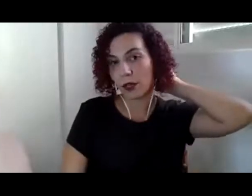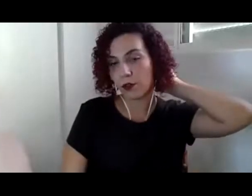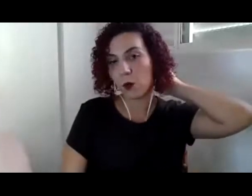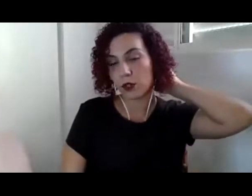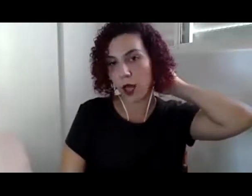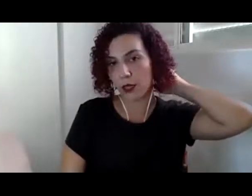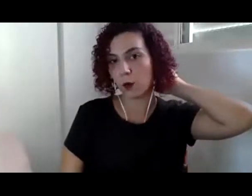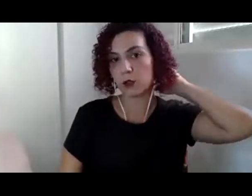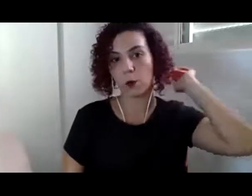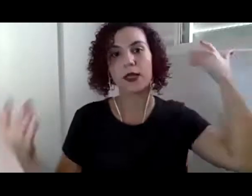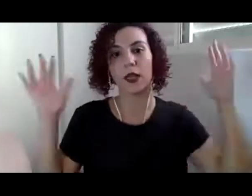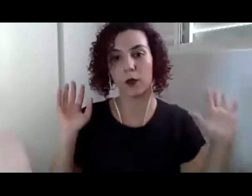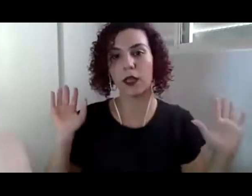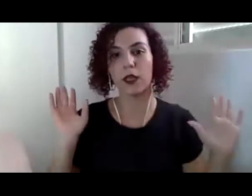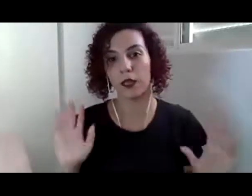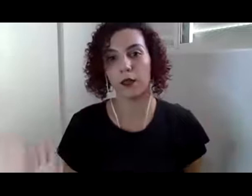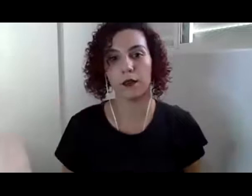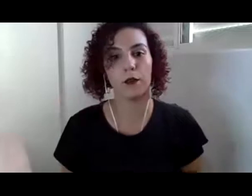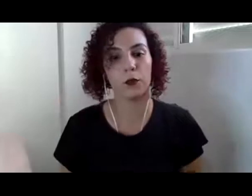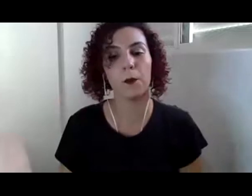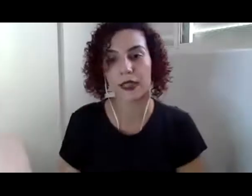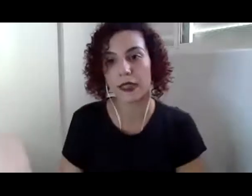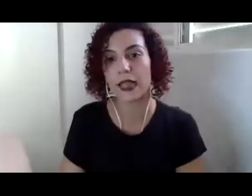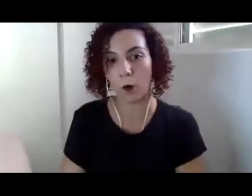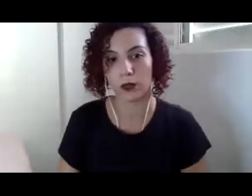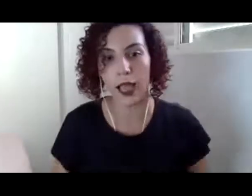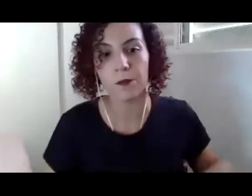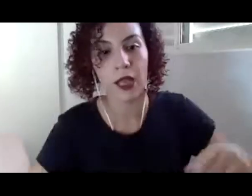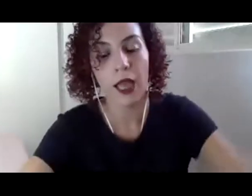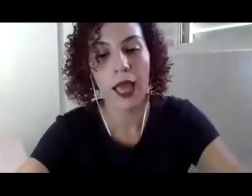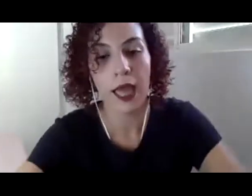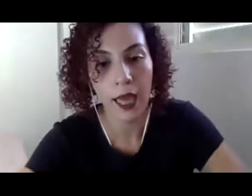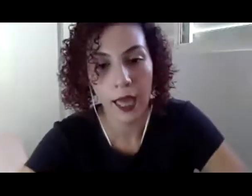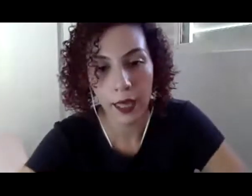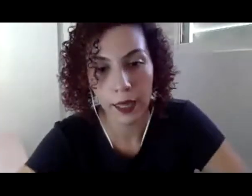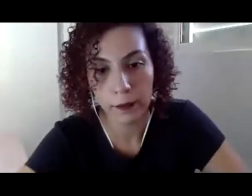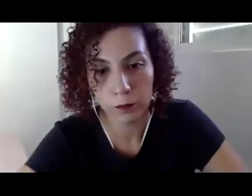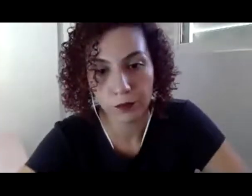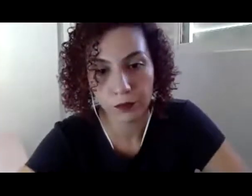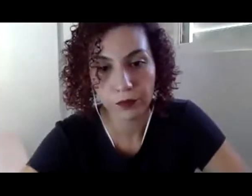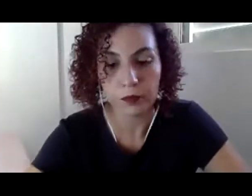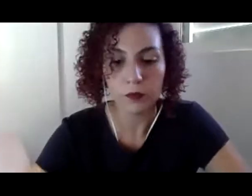sei como é que ficou a situação. Estou pensando no presencial, tá?